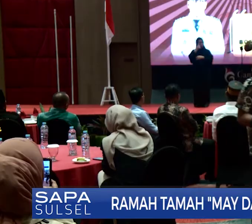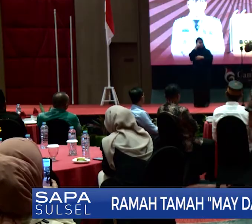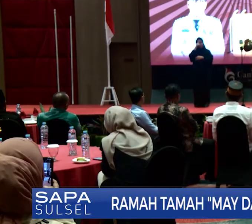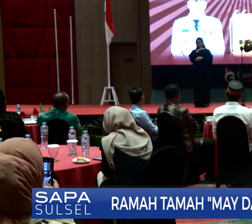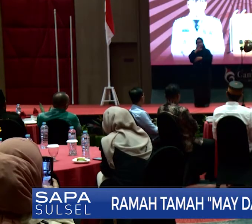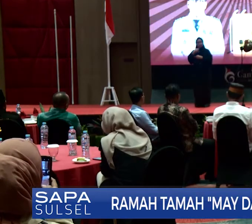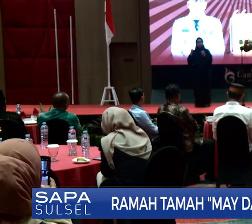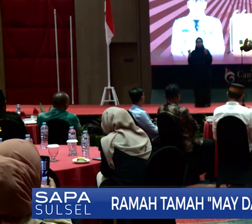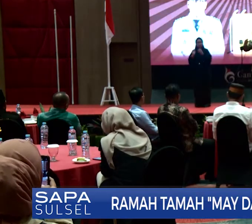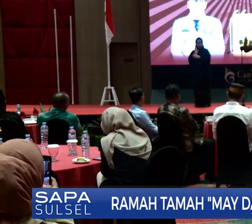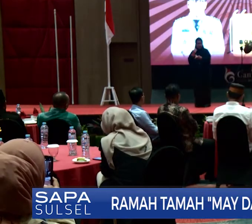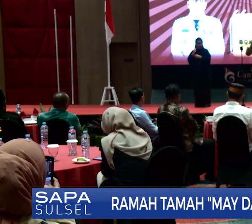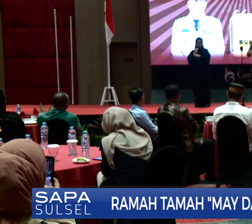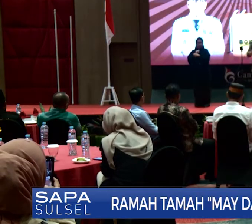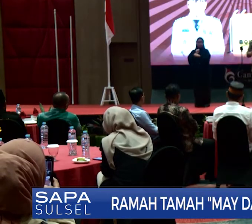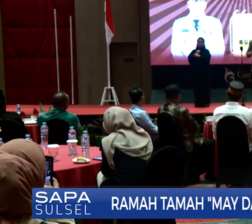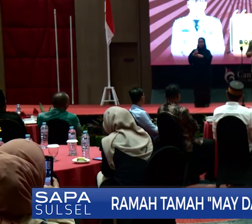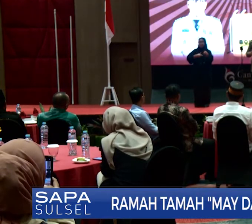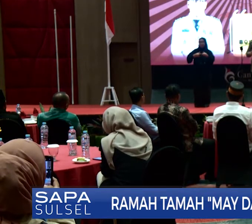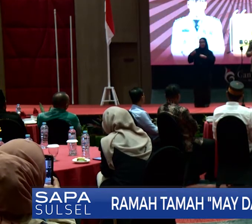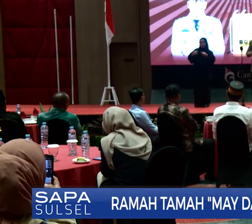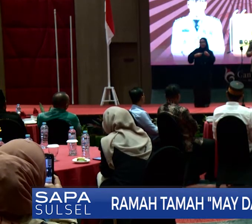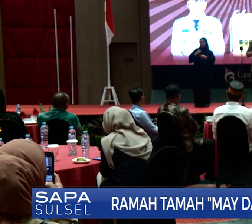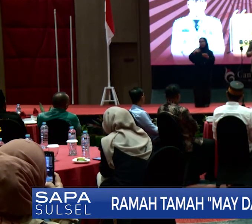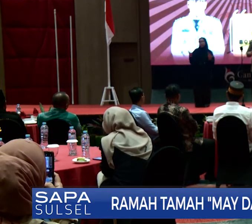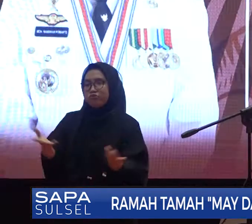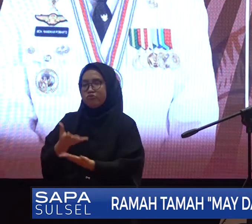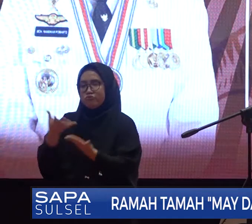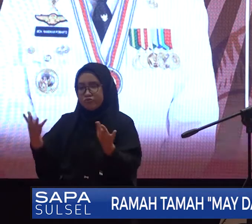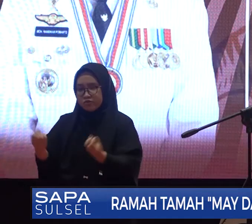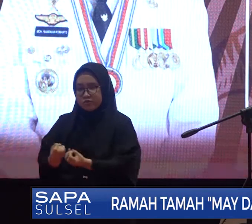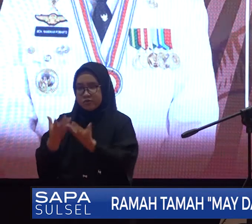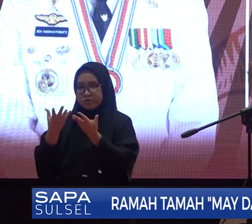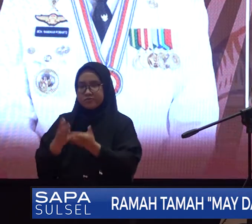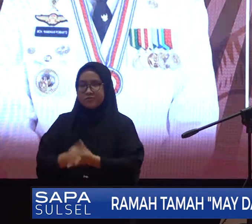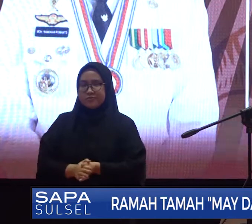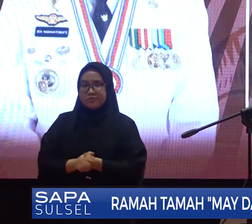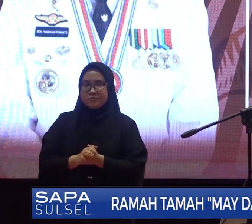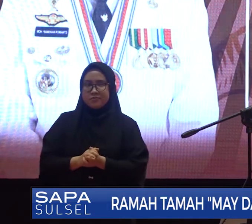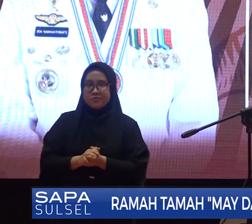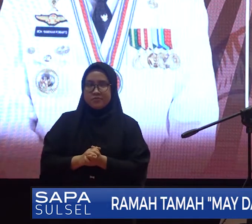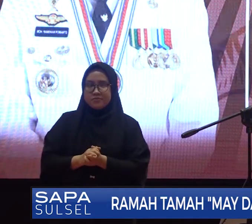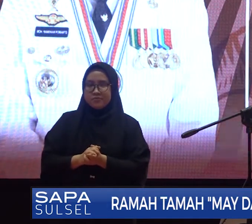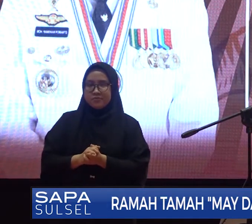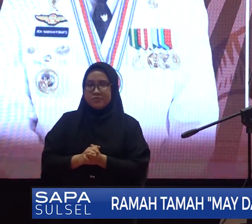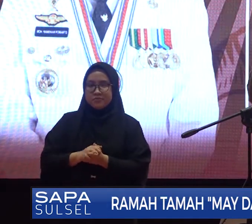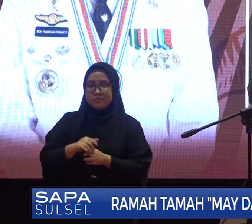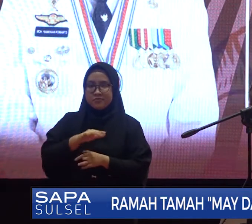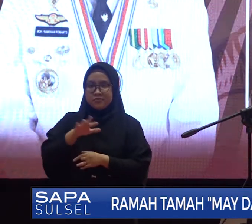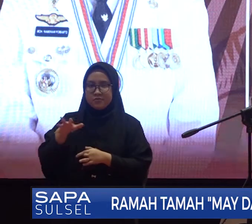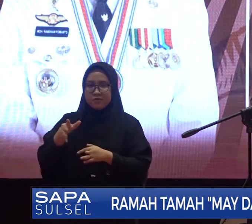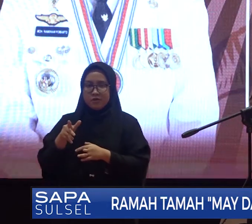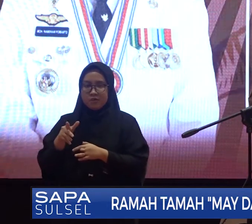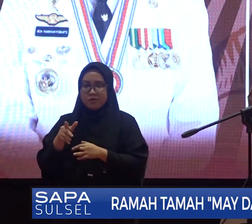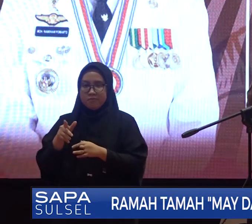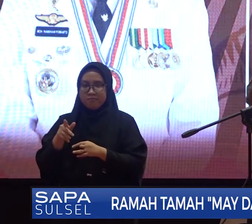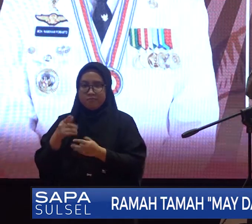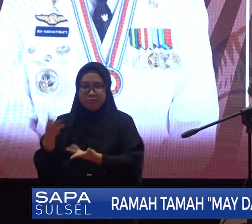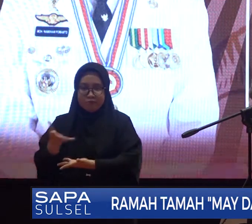peluang kerja dan peluang bisnis itu tumbuh subur dari dua cerita tadi tentang pertuumuhan